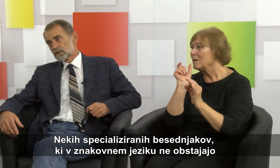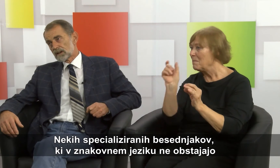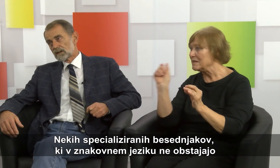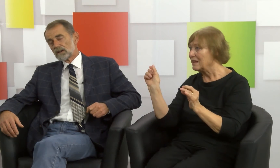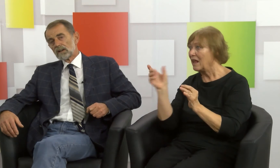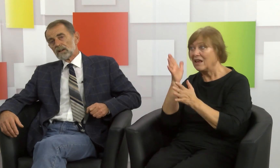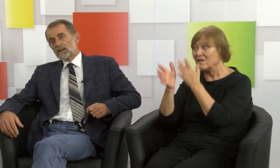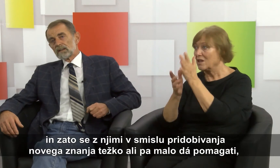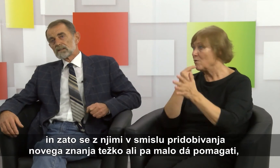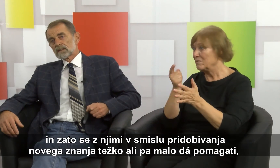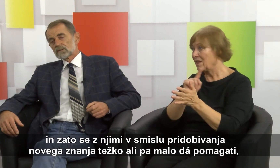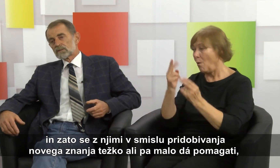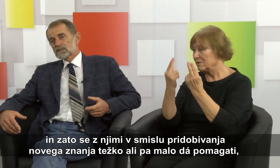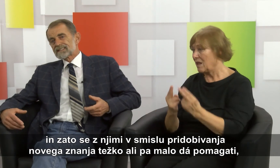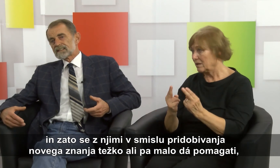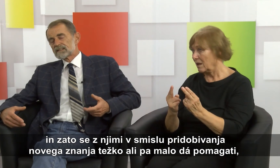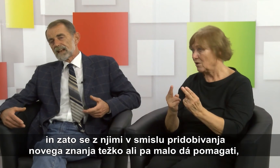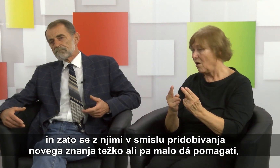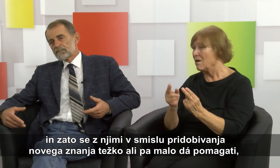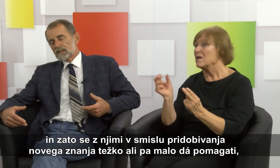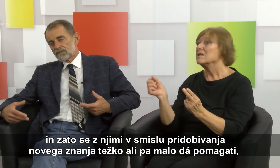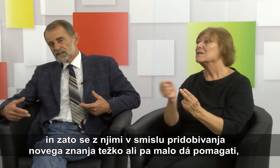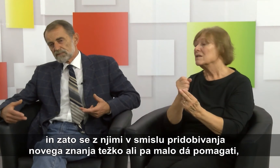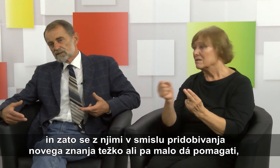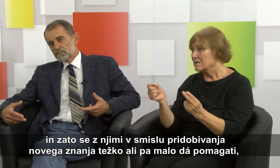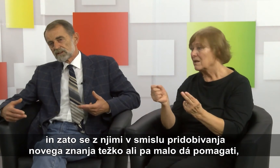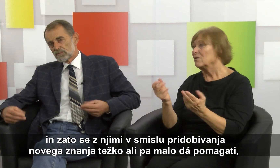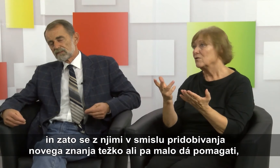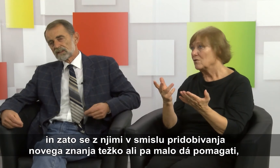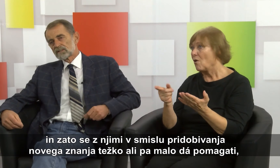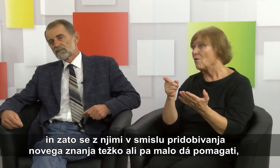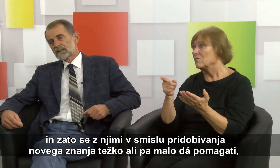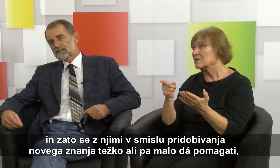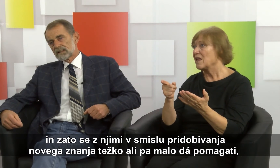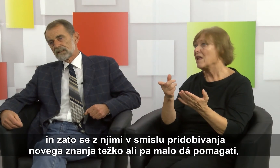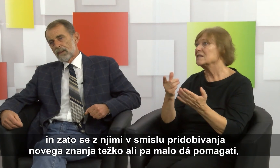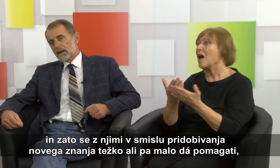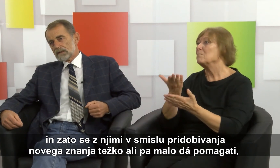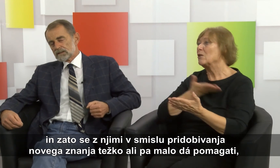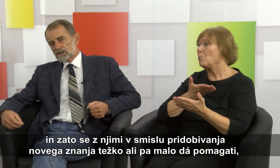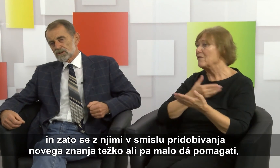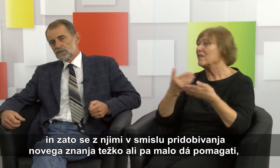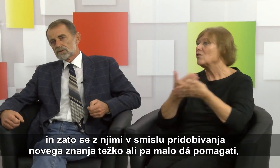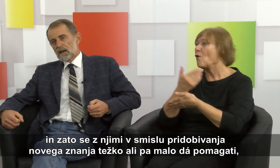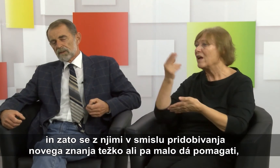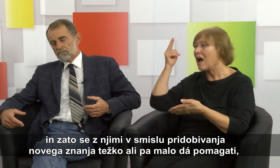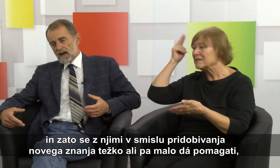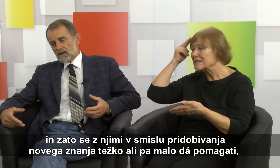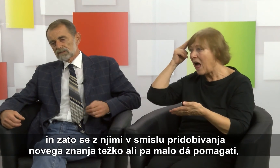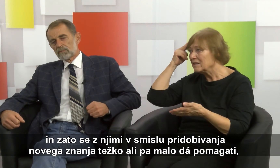obstojajo. In zato se z njim v smislu pridobivanja novega znanja težko ali pa malo da